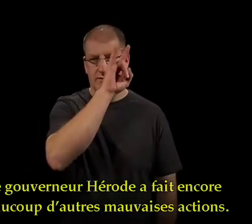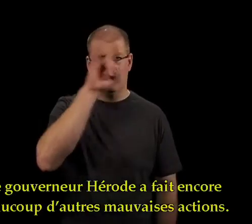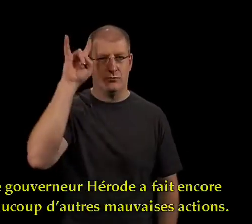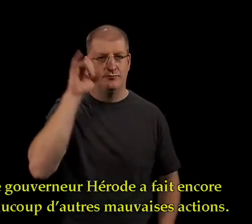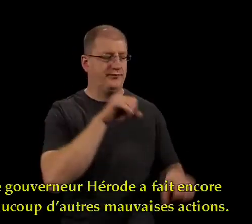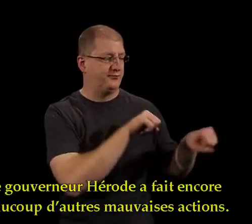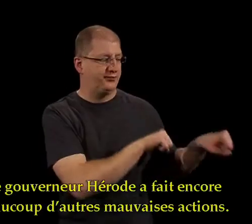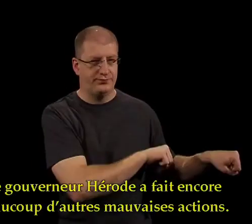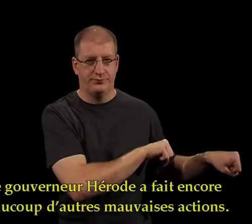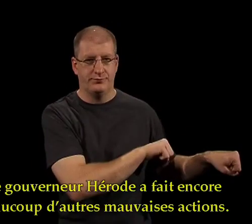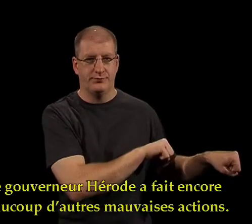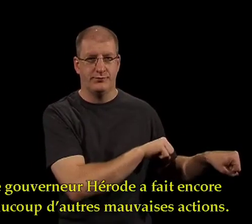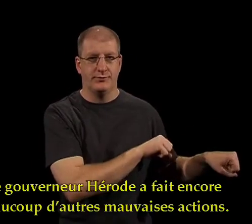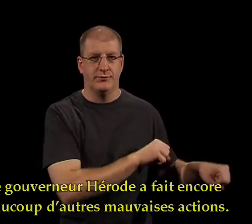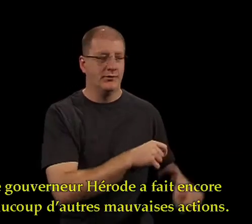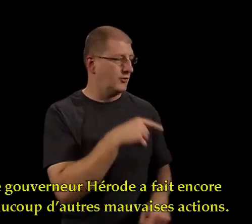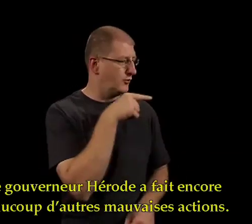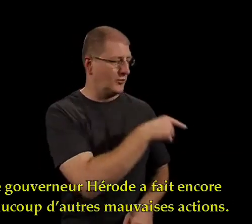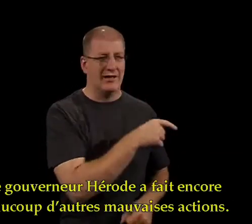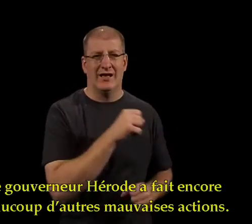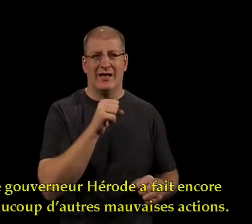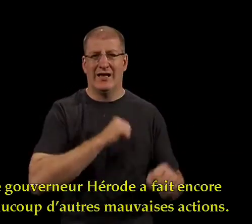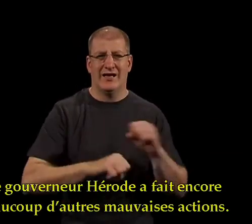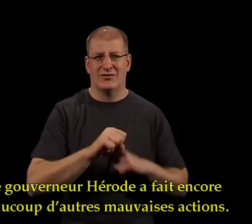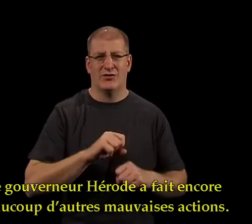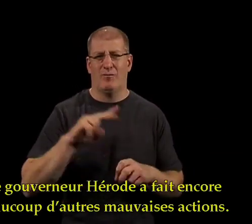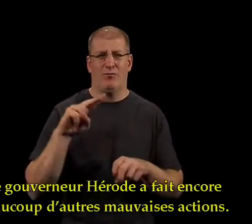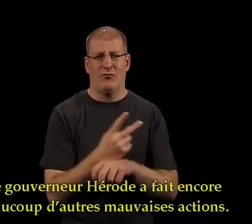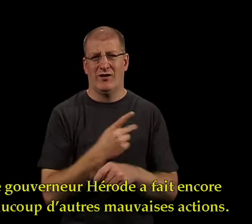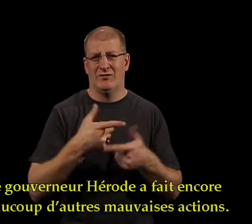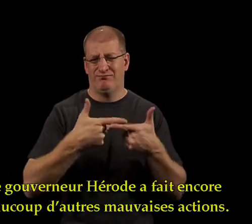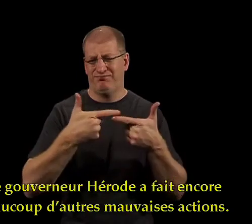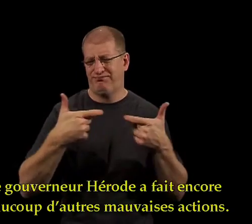Le gouverneur Hérode a fait encore beaucoup d'autres mauvaises actions.